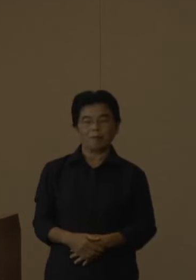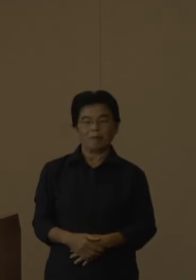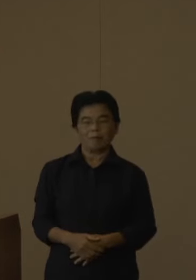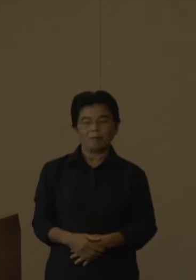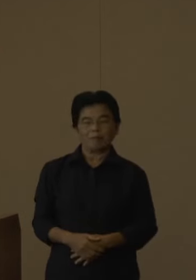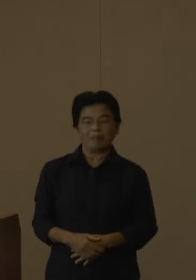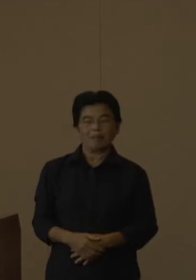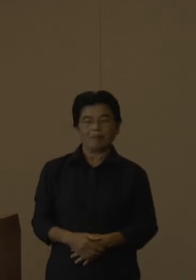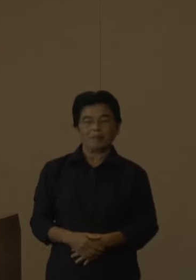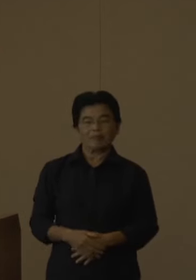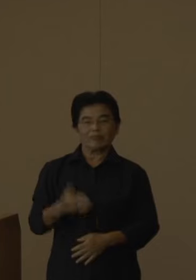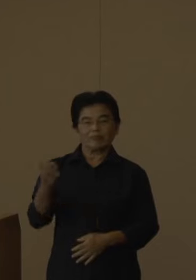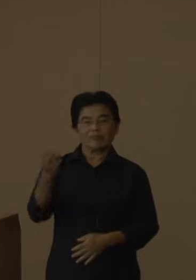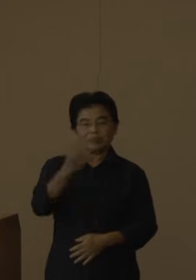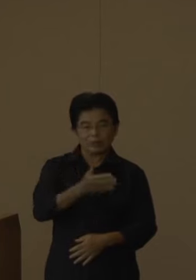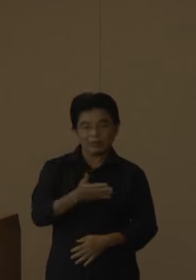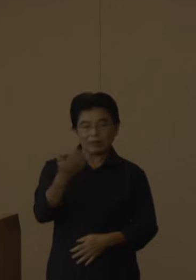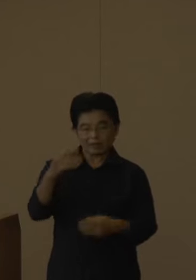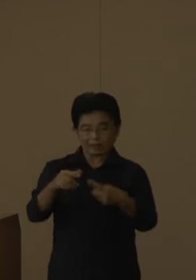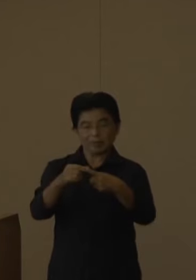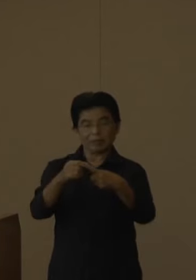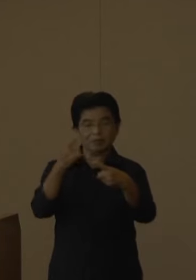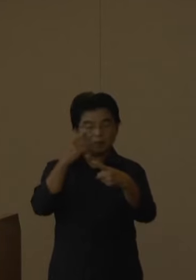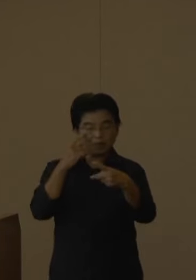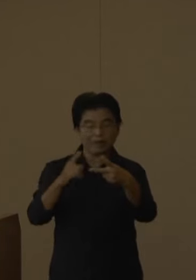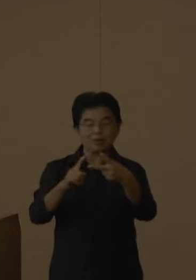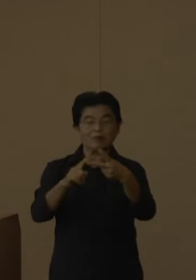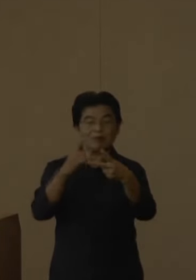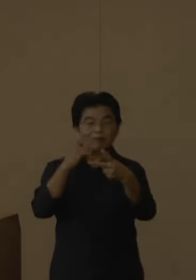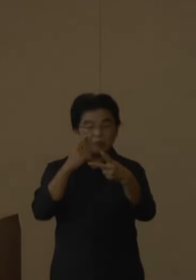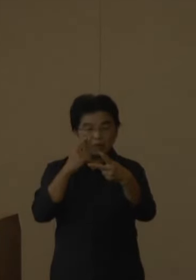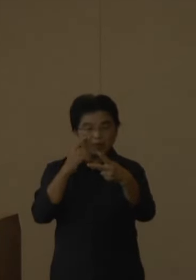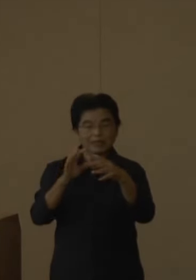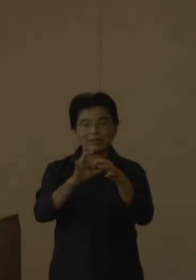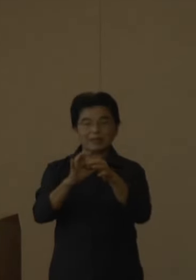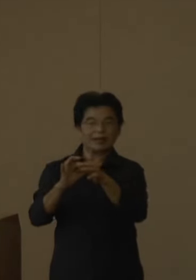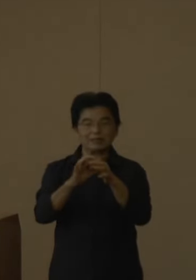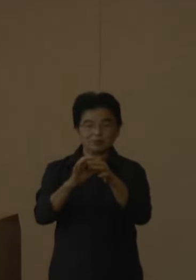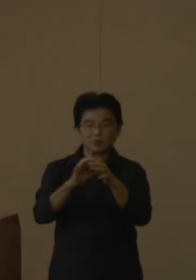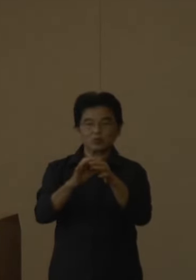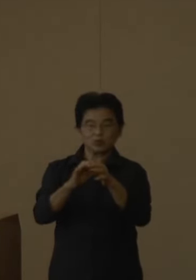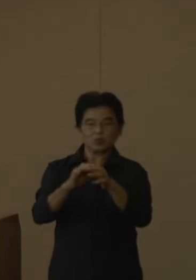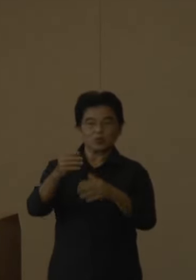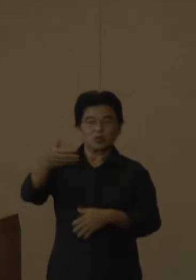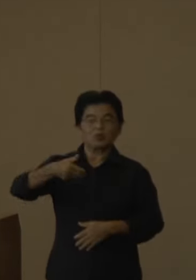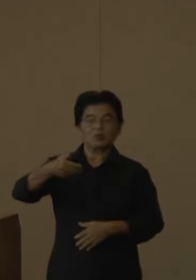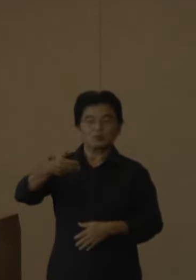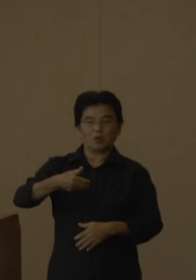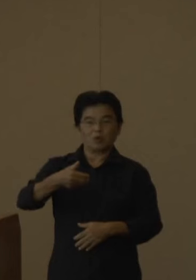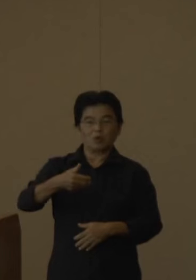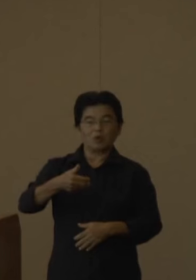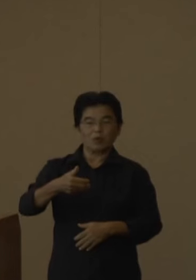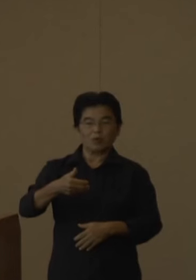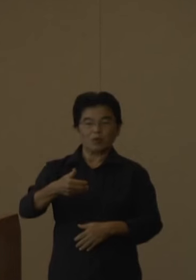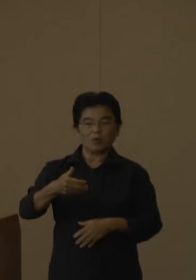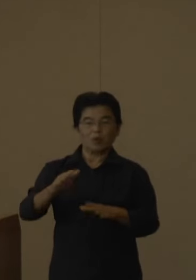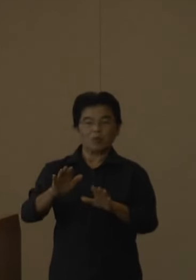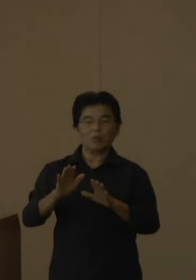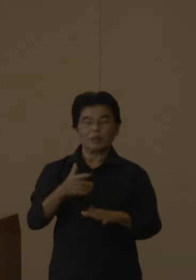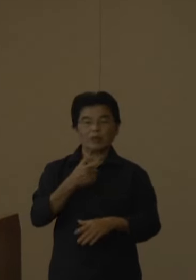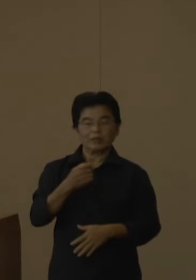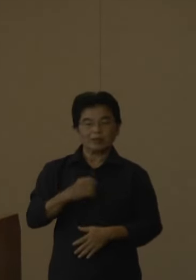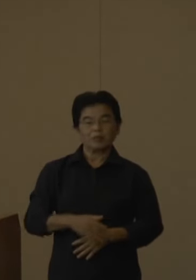はい、それでは冒頭発言および発表事項に関するご質問をお受けしたいと思います